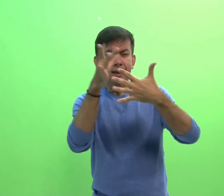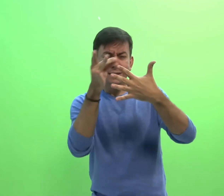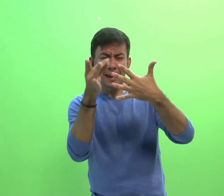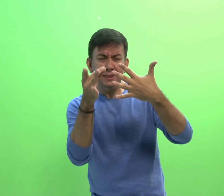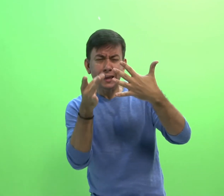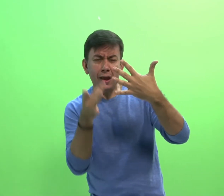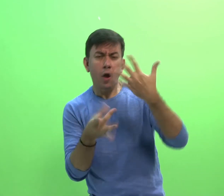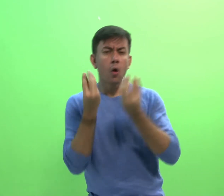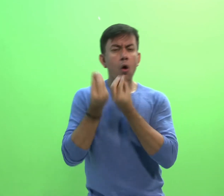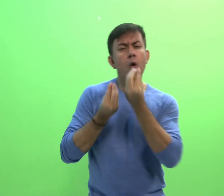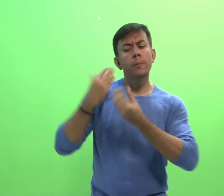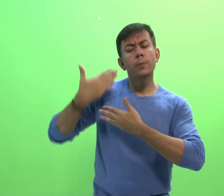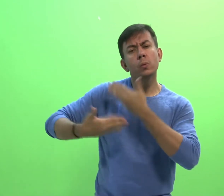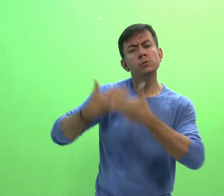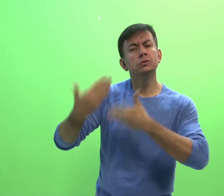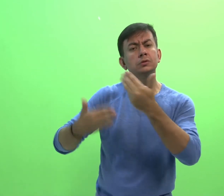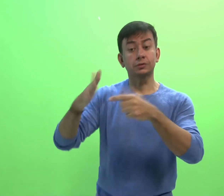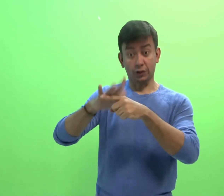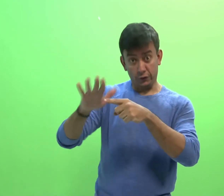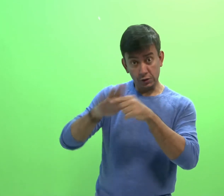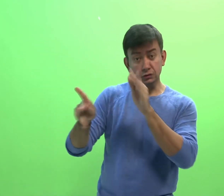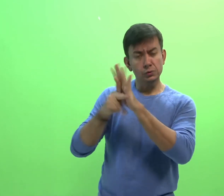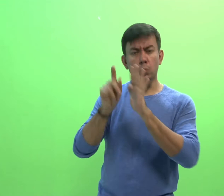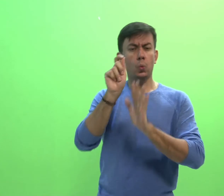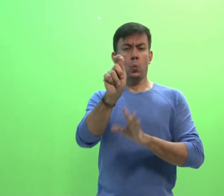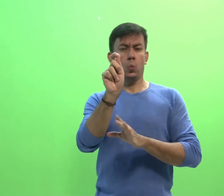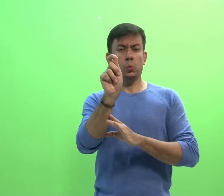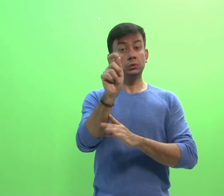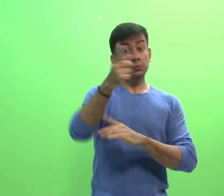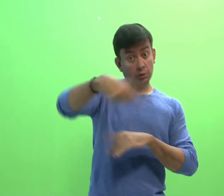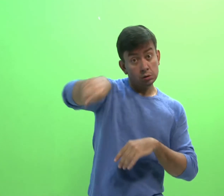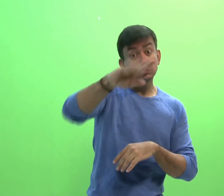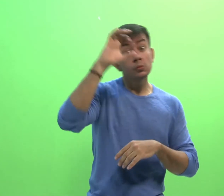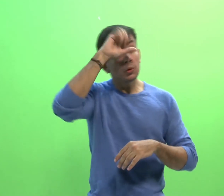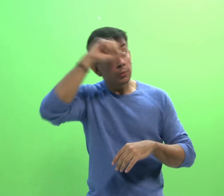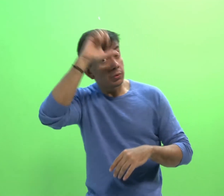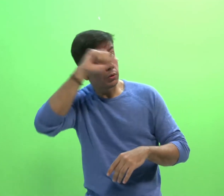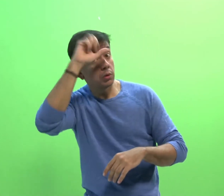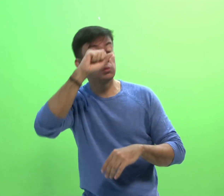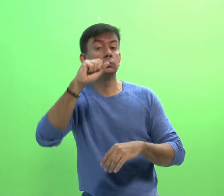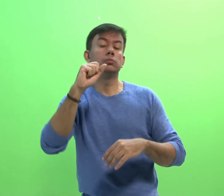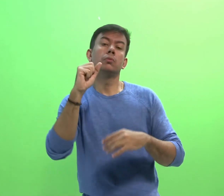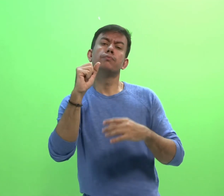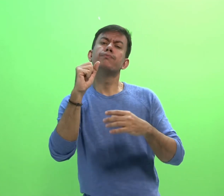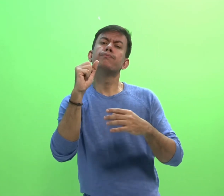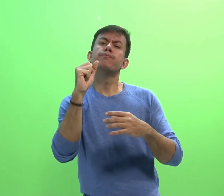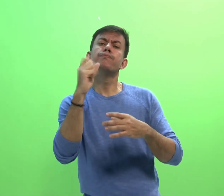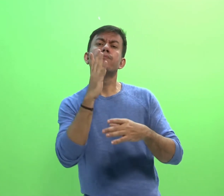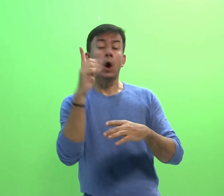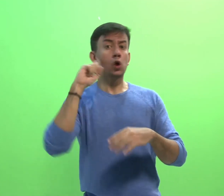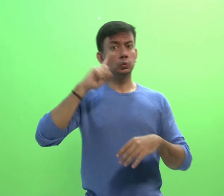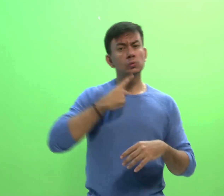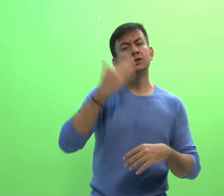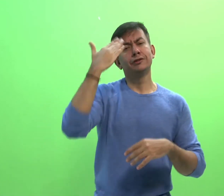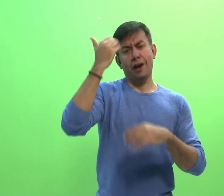detalhe por detalhe desse processo da fonologia. Vocês aprenderão. Então, os surdos já sabem se